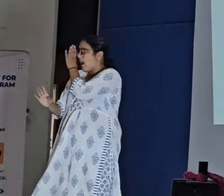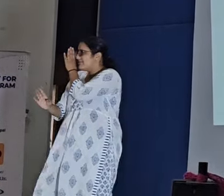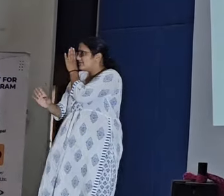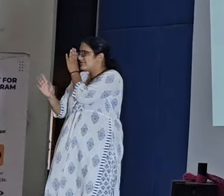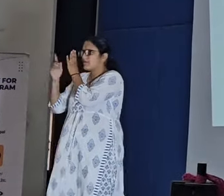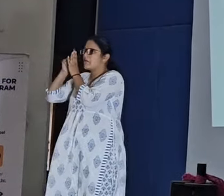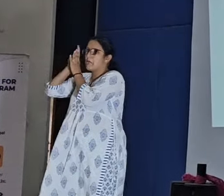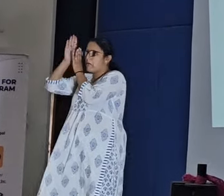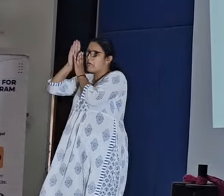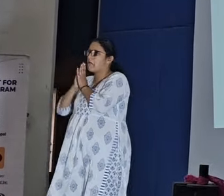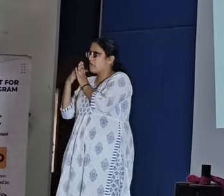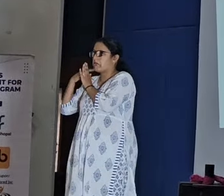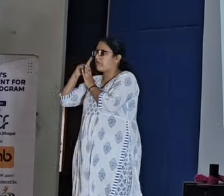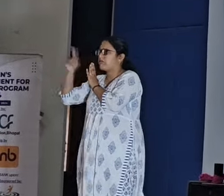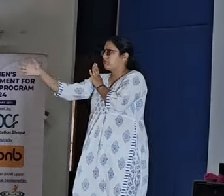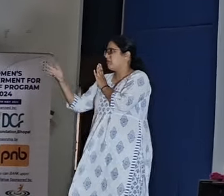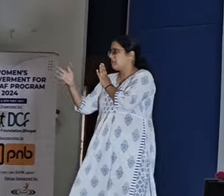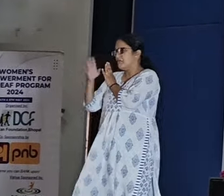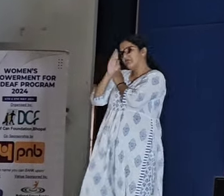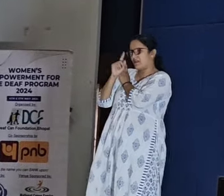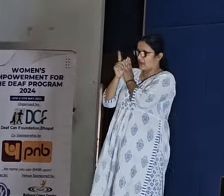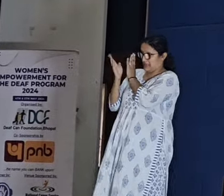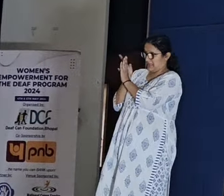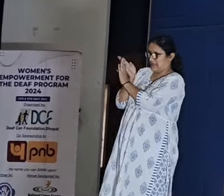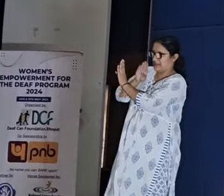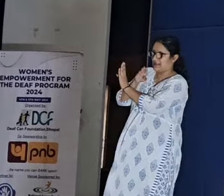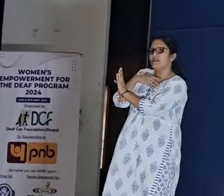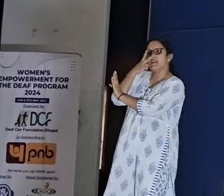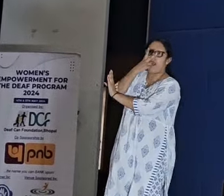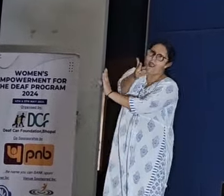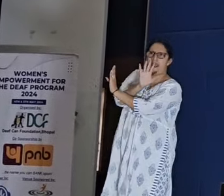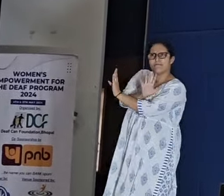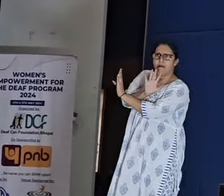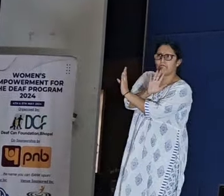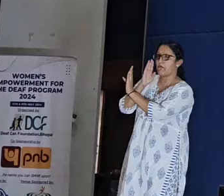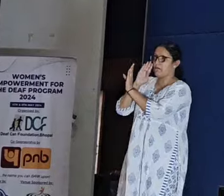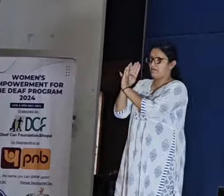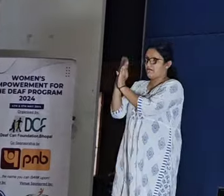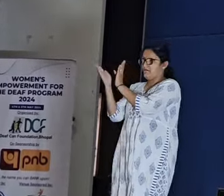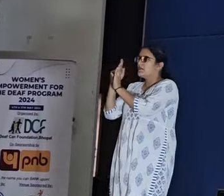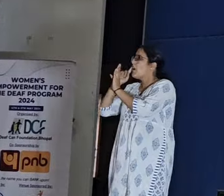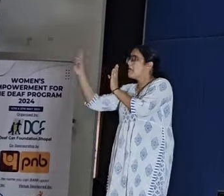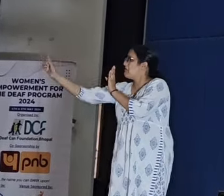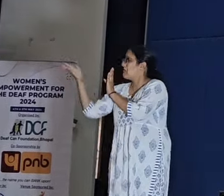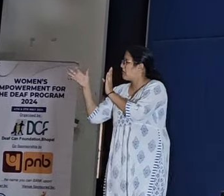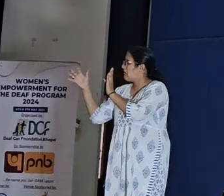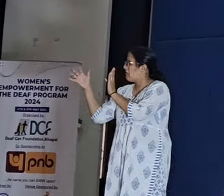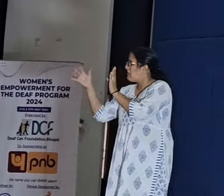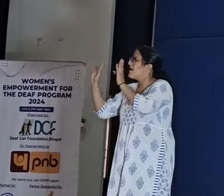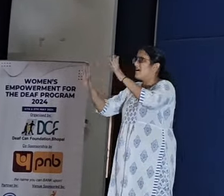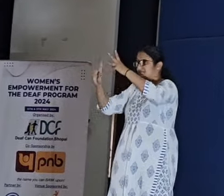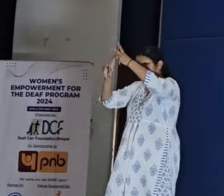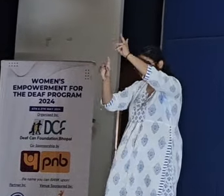दिखता रहा है लेकिन मुझे सिर्फ हाफ दिख रहा है, मुझे आधा ब्लैक दिख रहा है और आधा मुझे मतलब विजन मेरा क्लियर है,